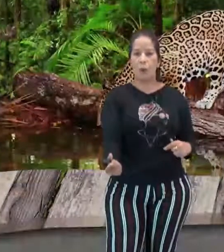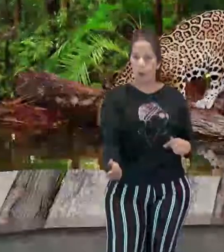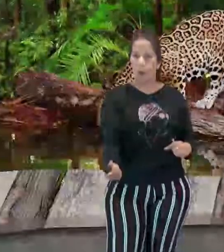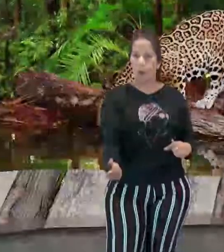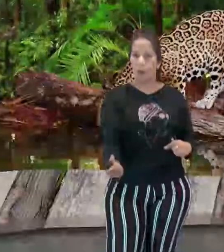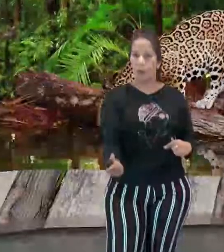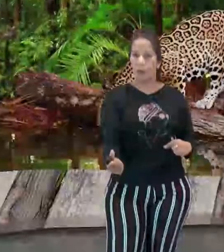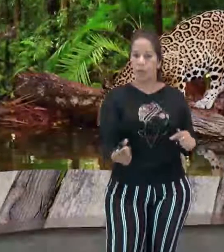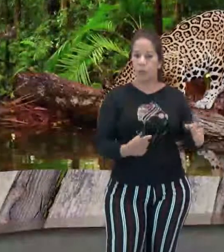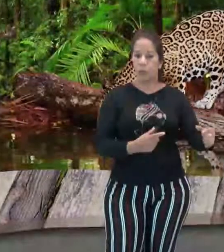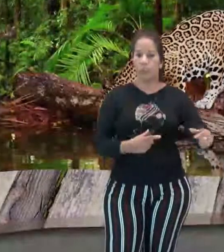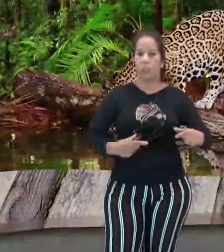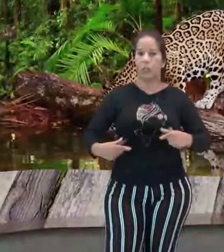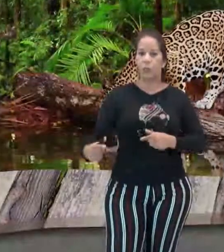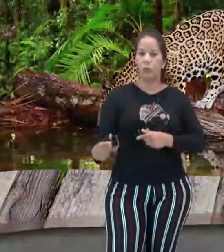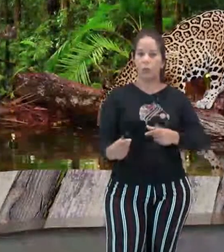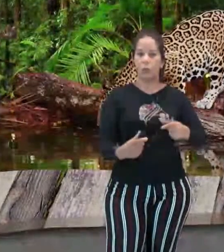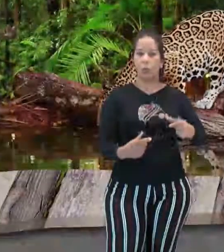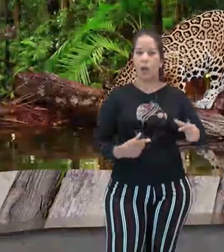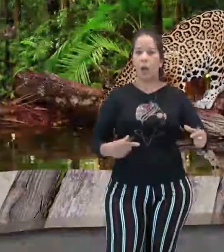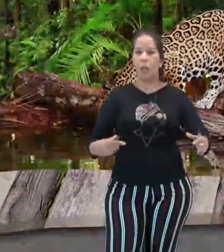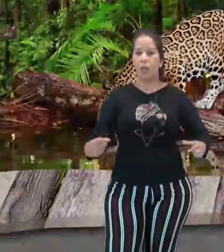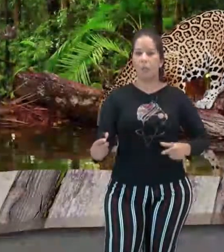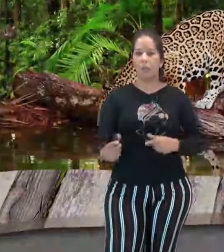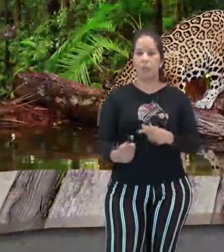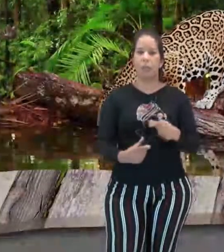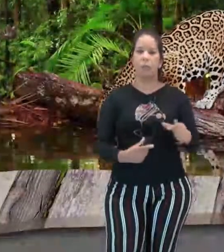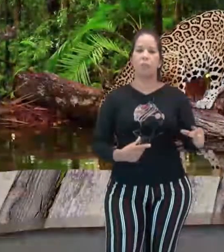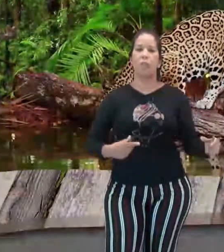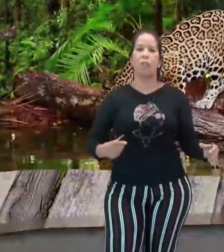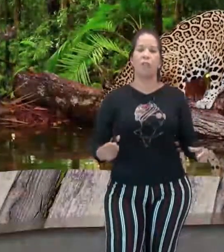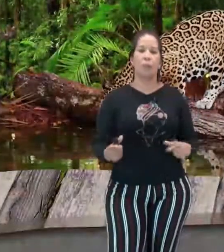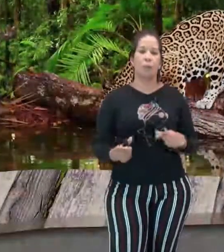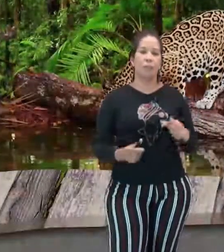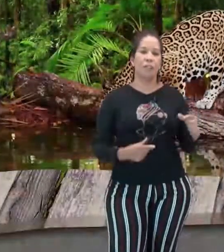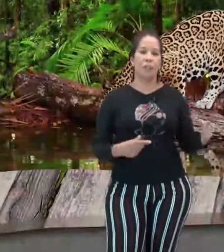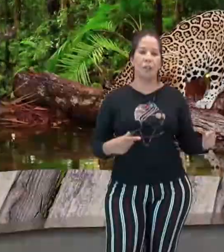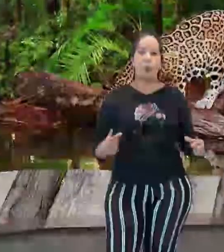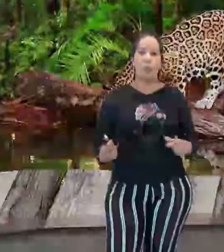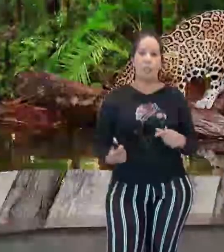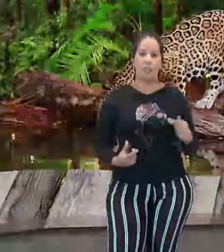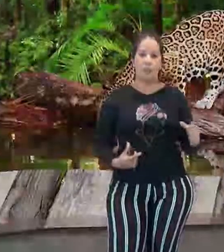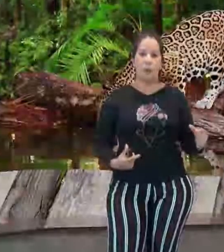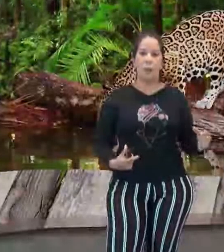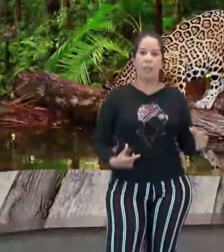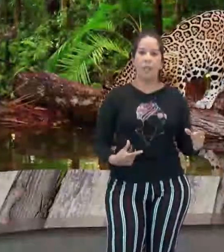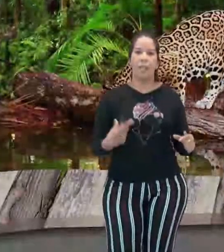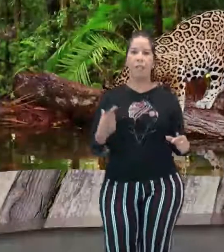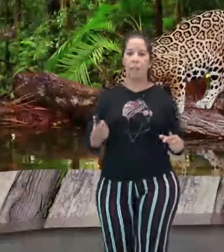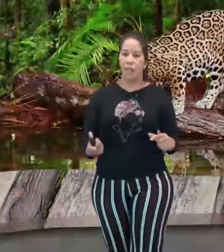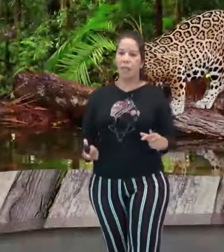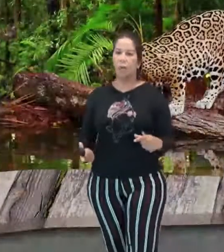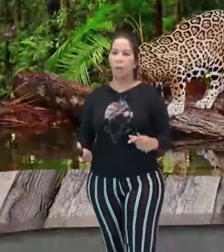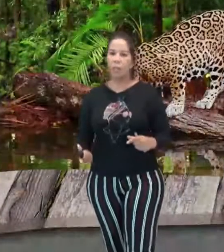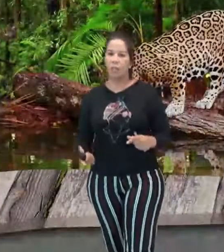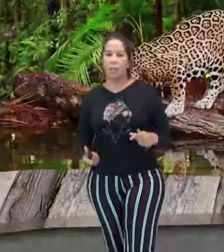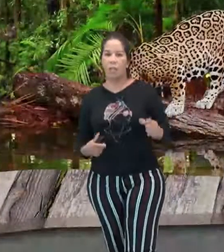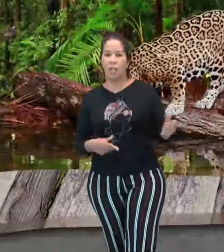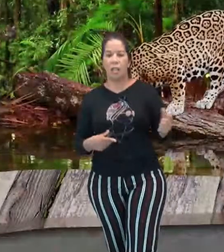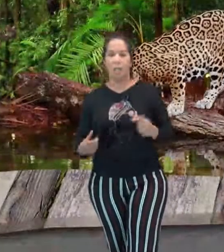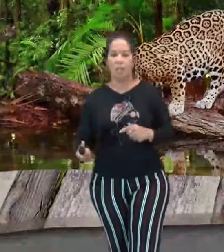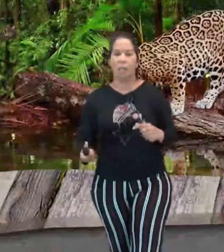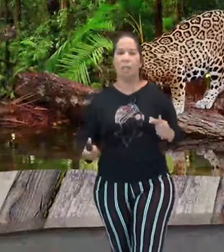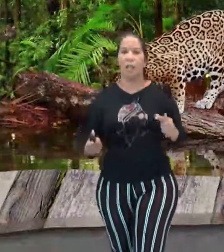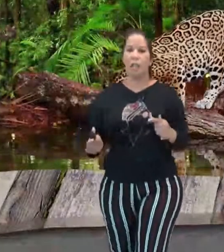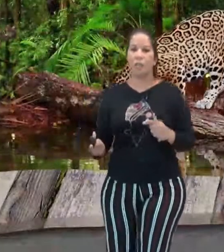outro hormônio, tá? Tudo ali junto, ao mesmo tempo funcionando para poder fazer essa coordenação e ter o que nós temos